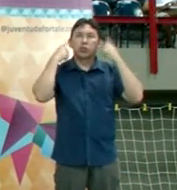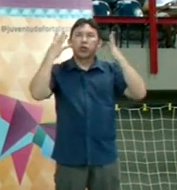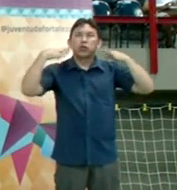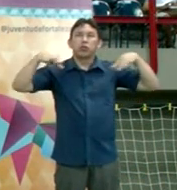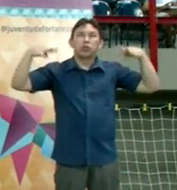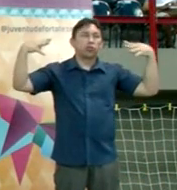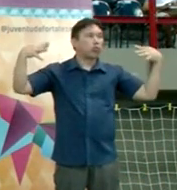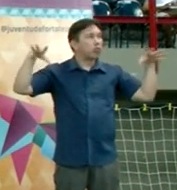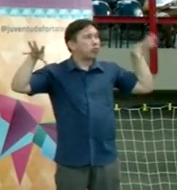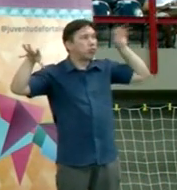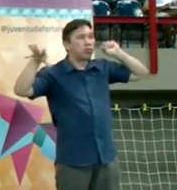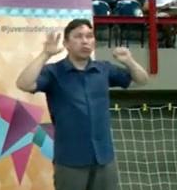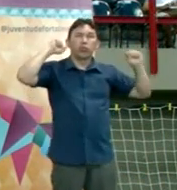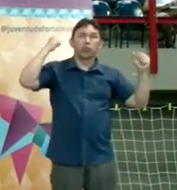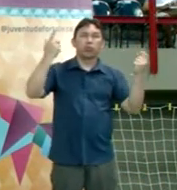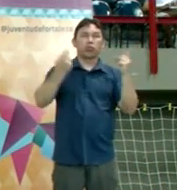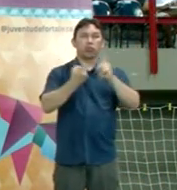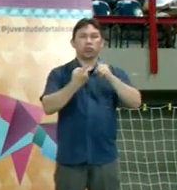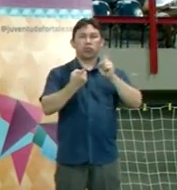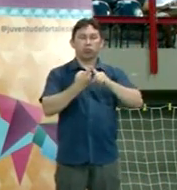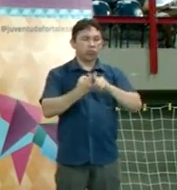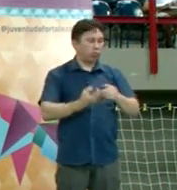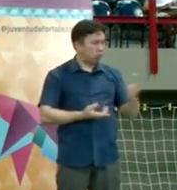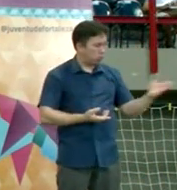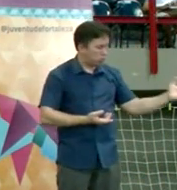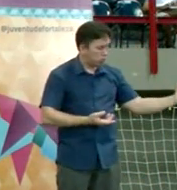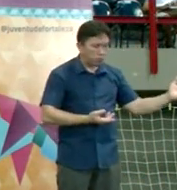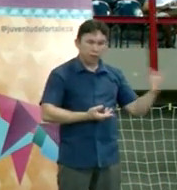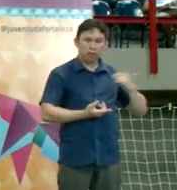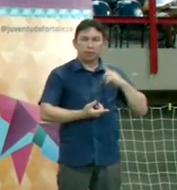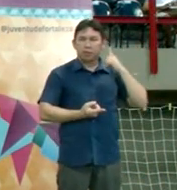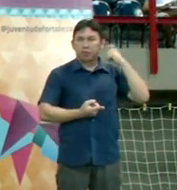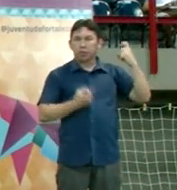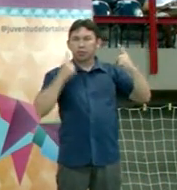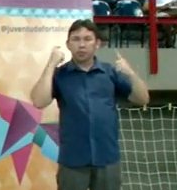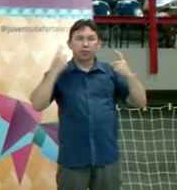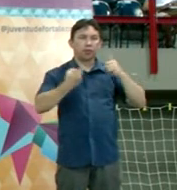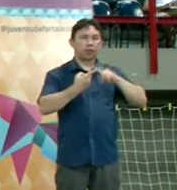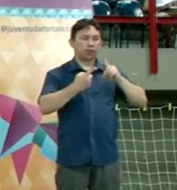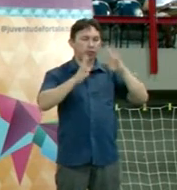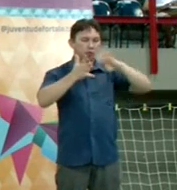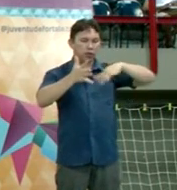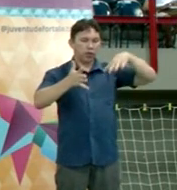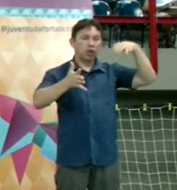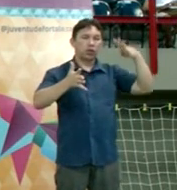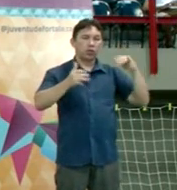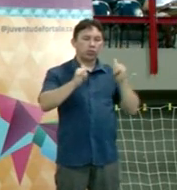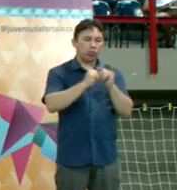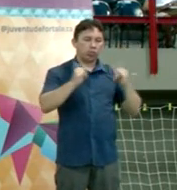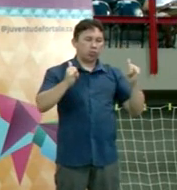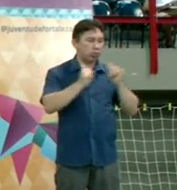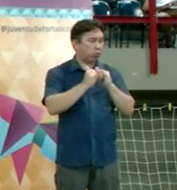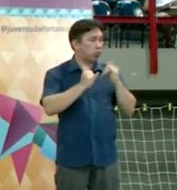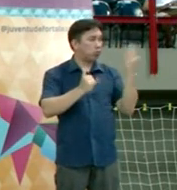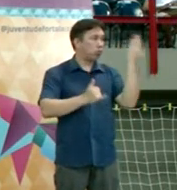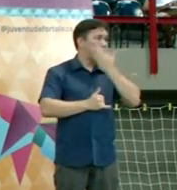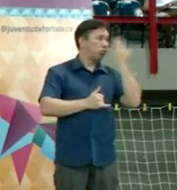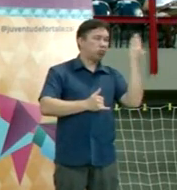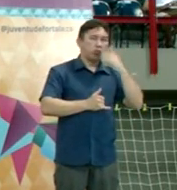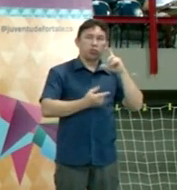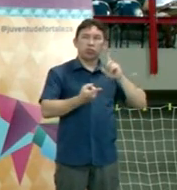conseguir ouvir a caixa de som, eu dependo de ondas eletromagnéticas invisíveis para